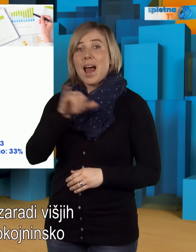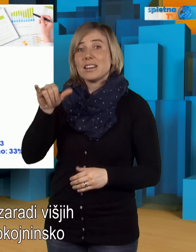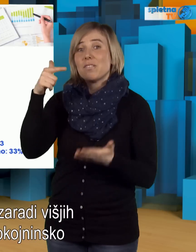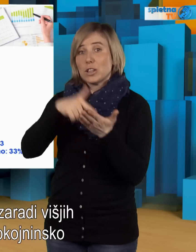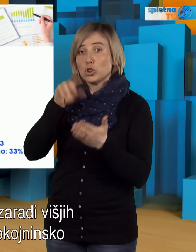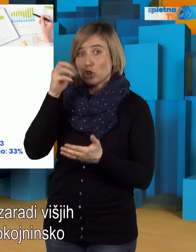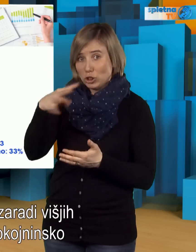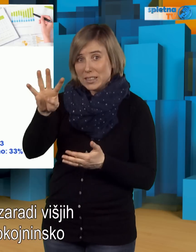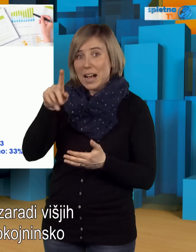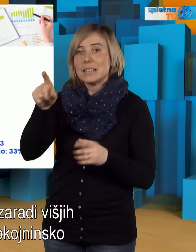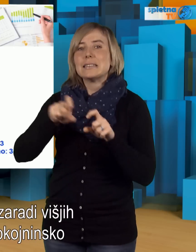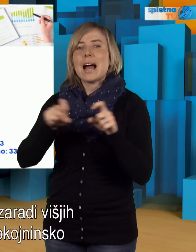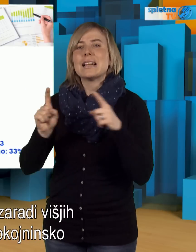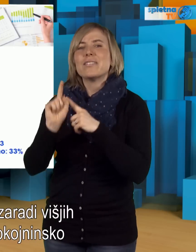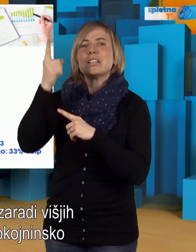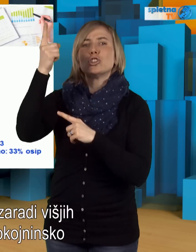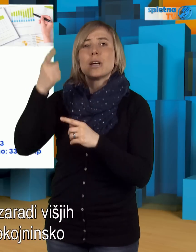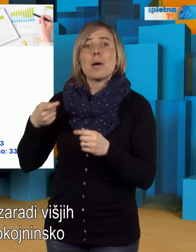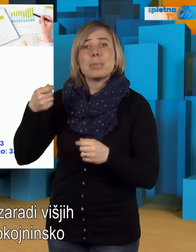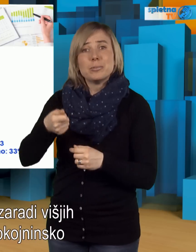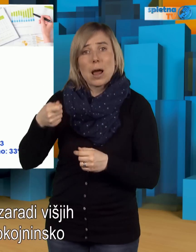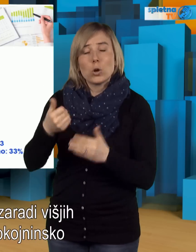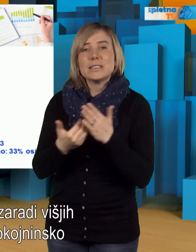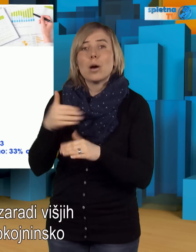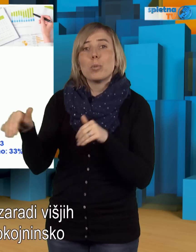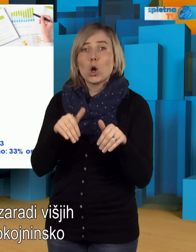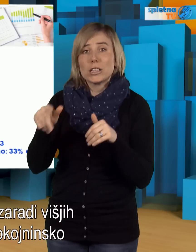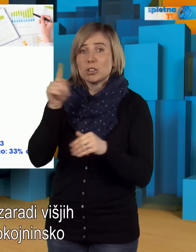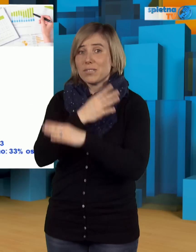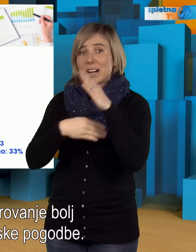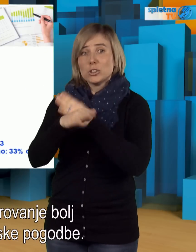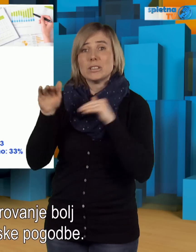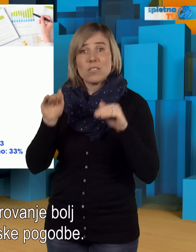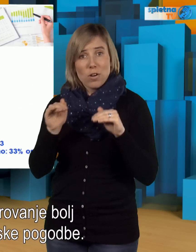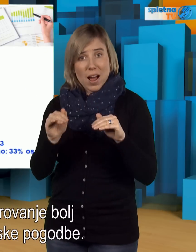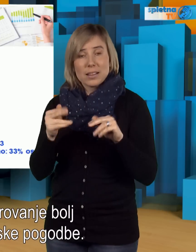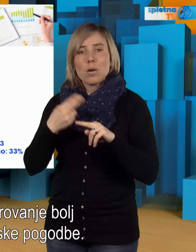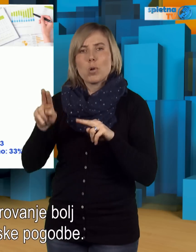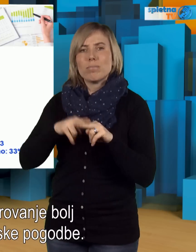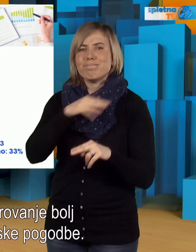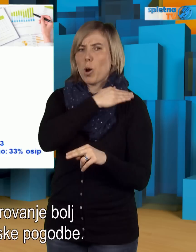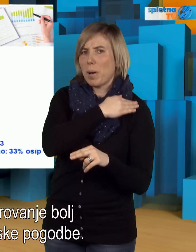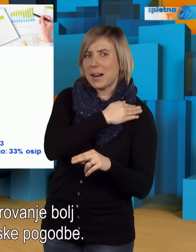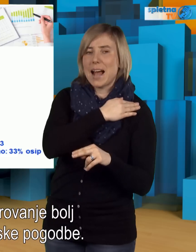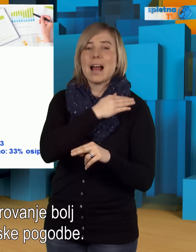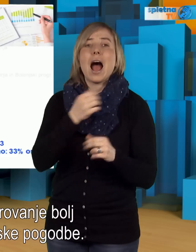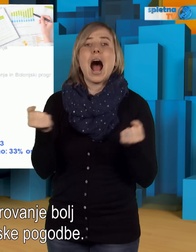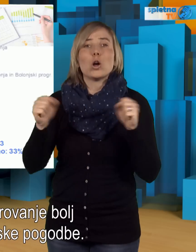letom 2014 so zaradi višjih prispevkov za pokojninsko in invalidsko zavarovanje bolj obremenjene avtorske pogodbe.